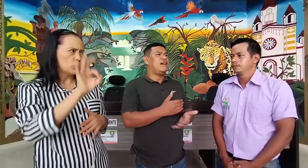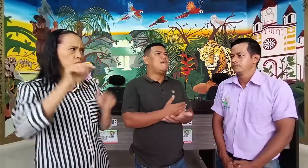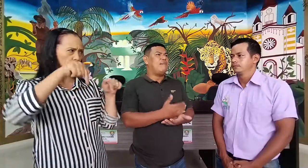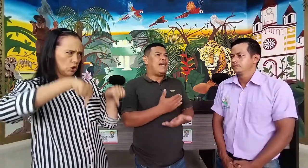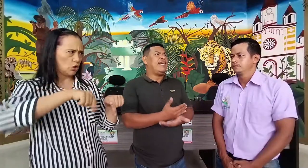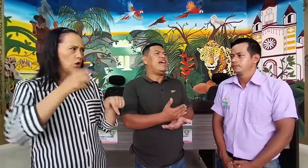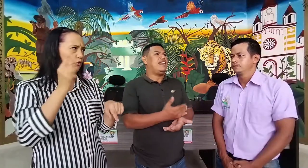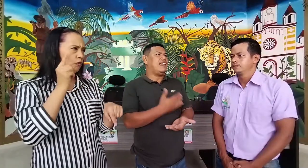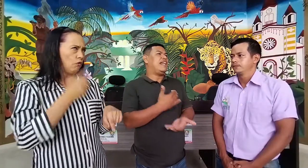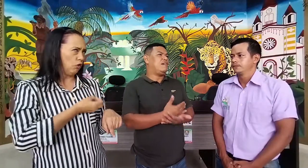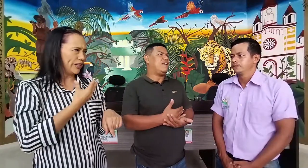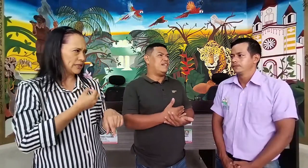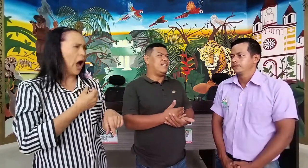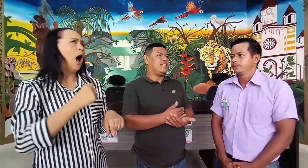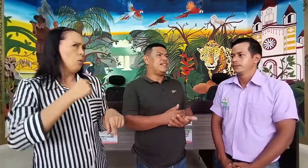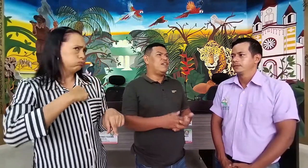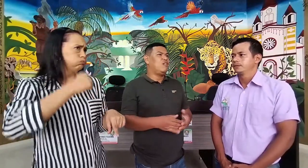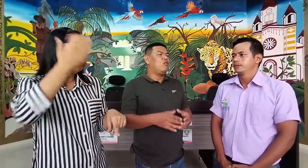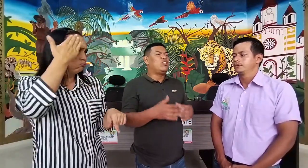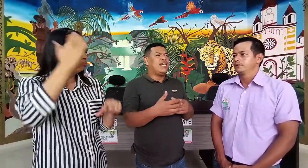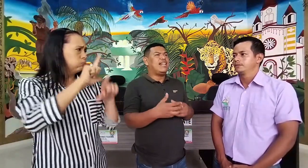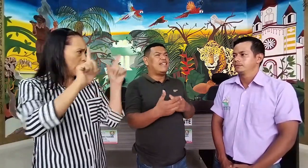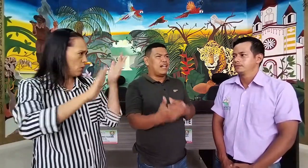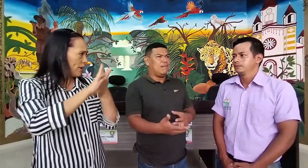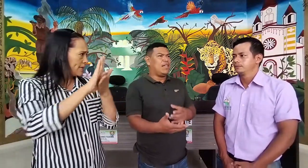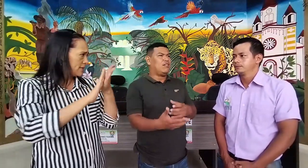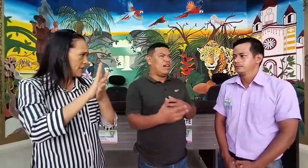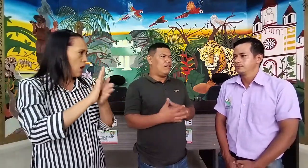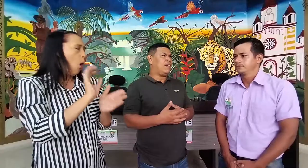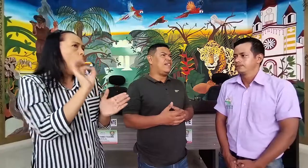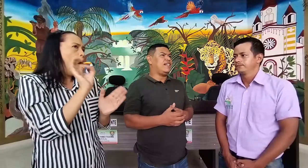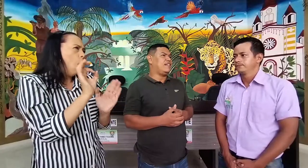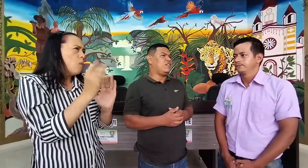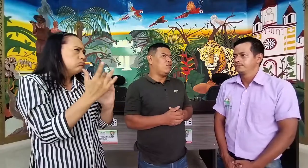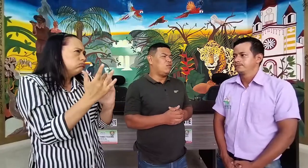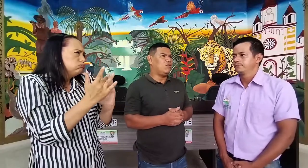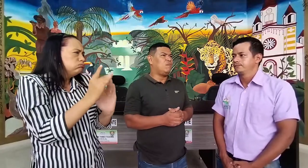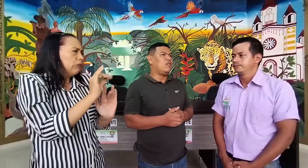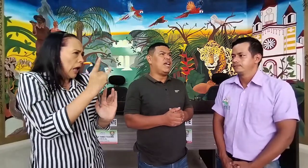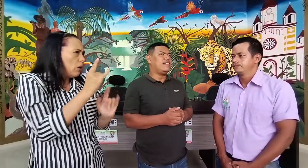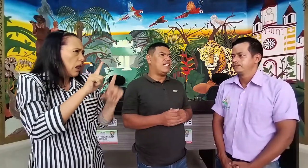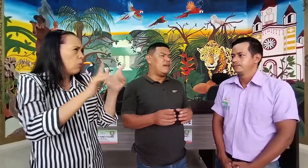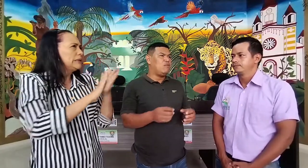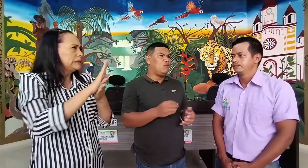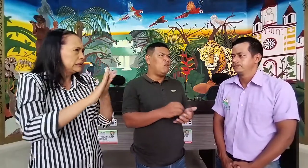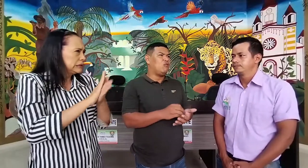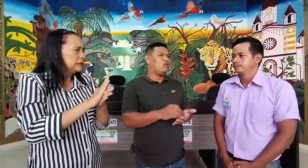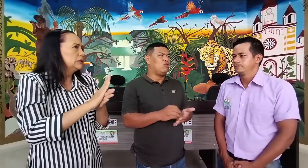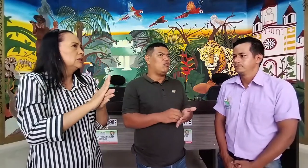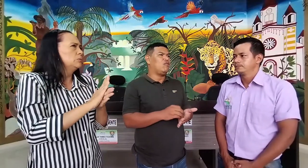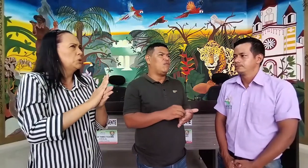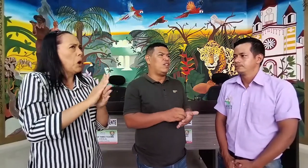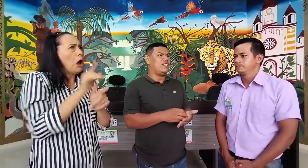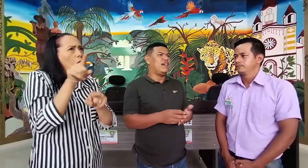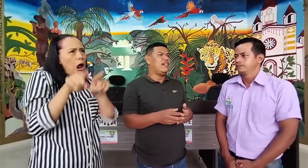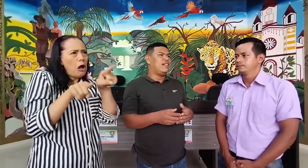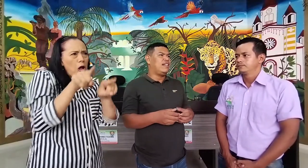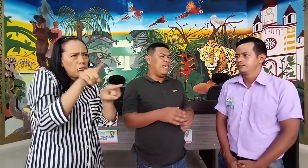manejan la lengua de señas o tienen acercamiento a la lengua de señas. Yo podría decir que hay muy pocos sordos en Florencia que